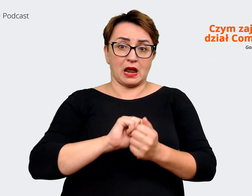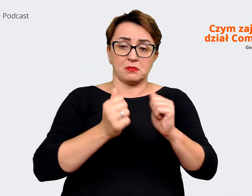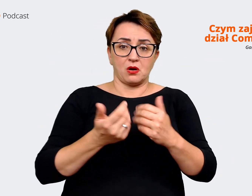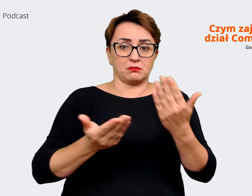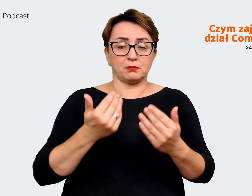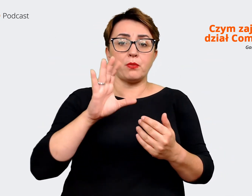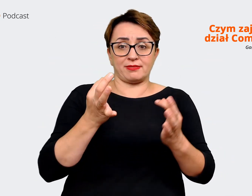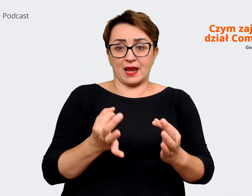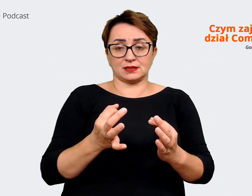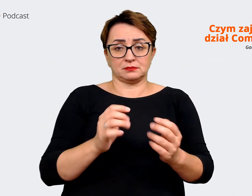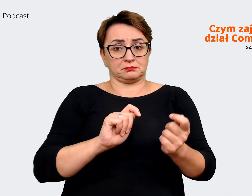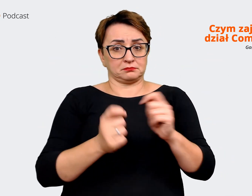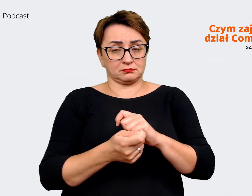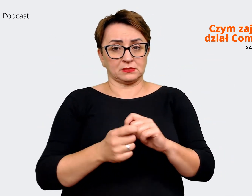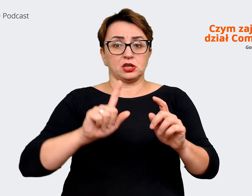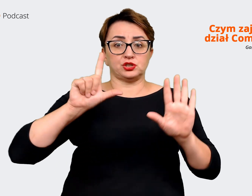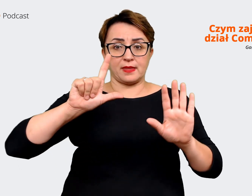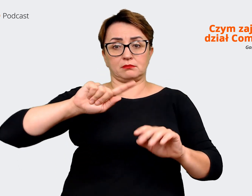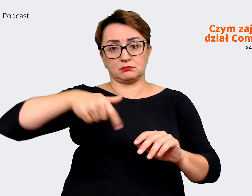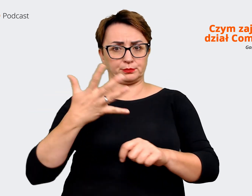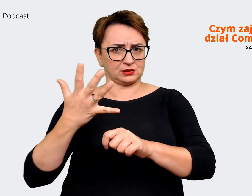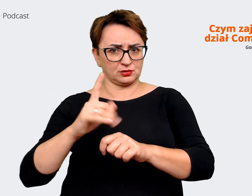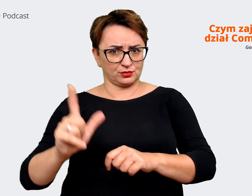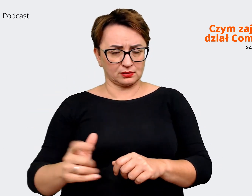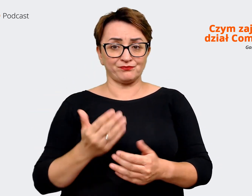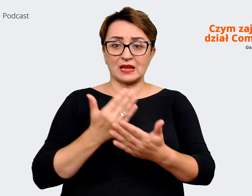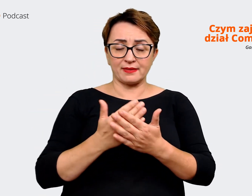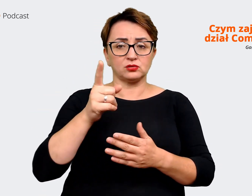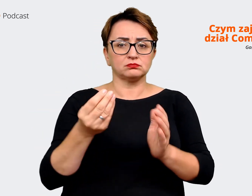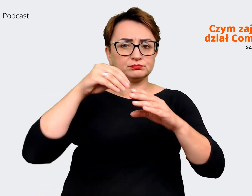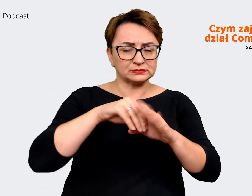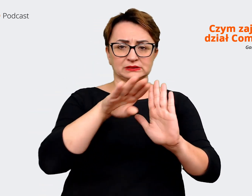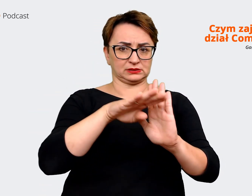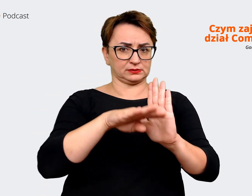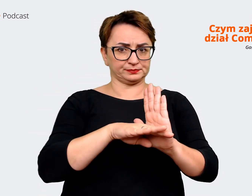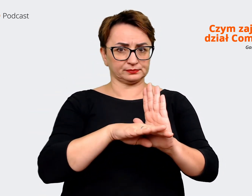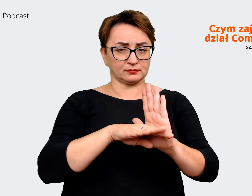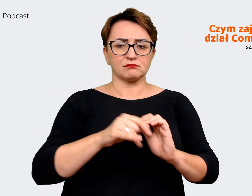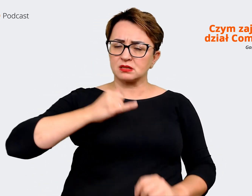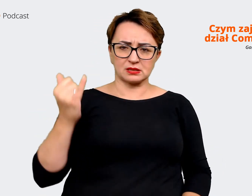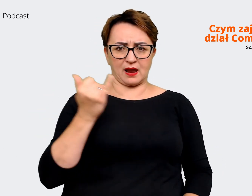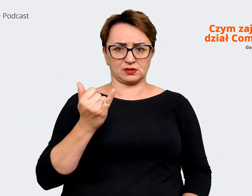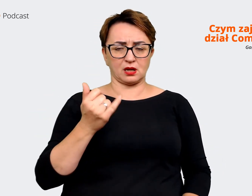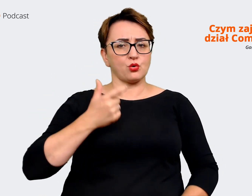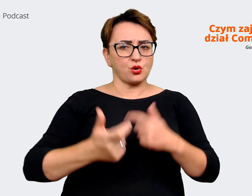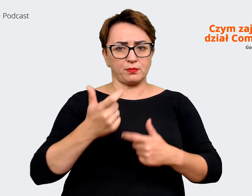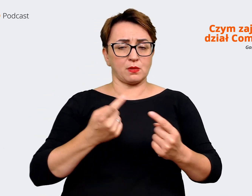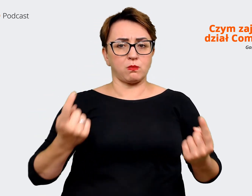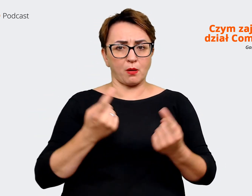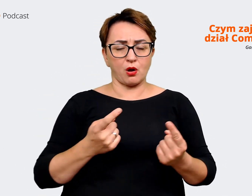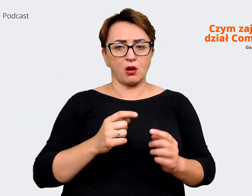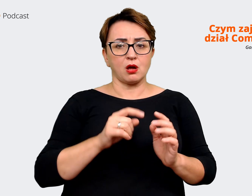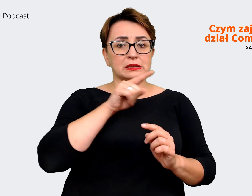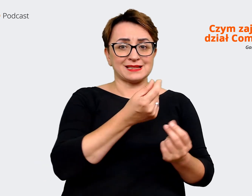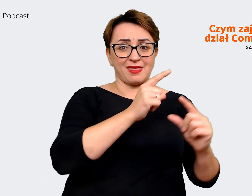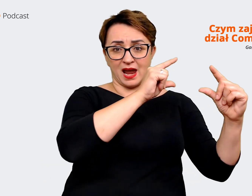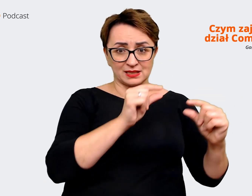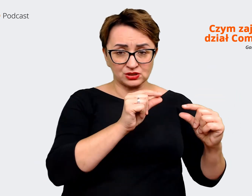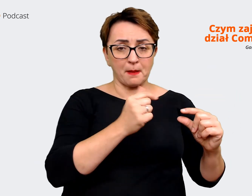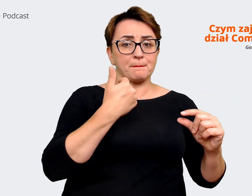takich sztucznych promocji. Czyli na przykład mamy cenę 10 zł, podwyższamy ją na 15 i dzień później przekreślamy